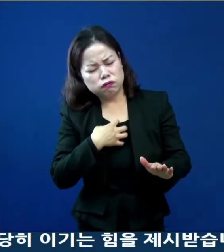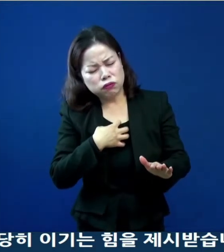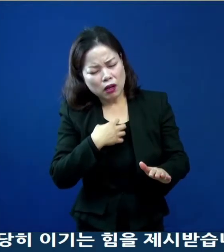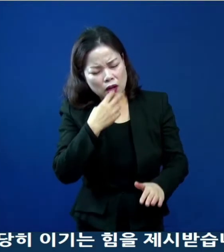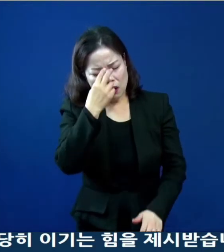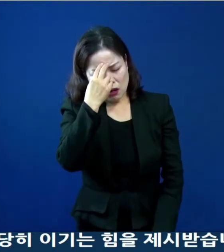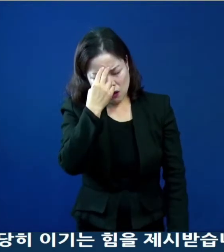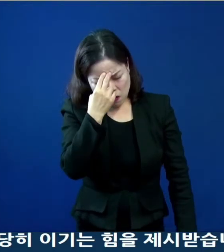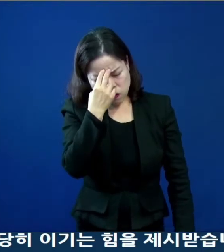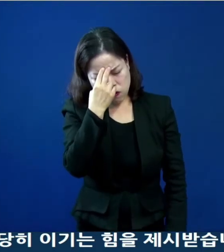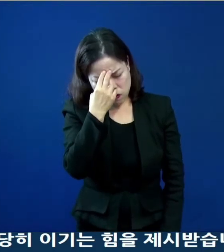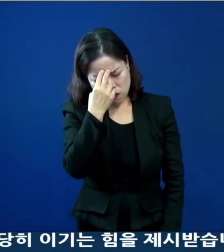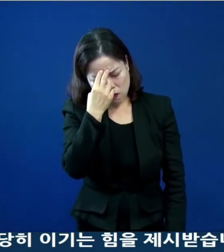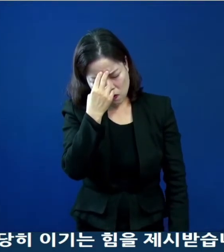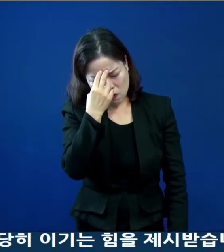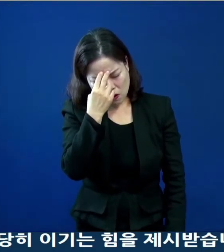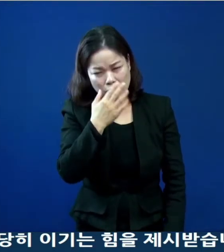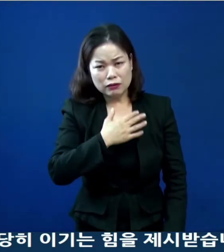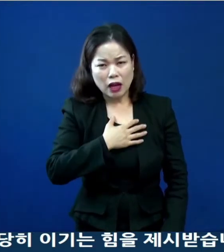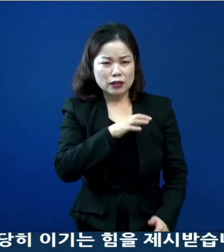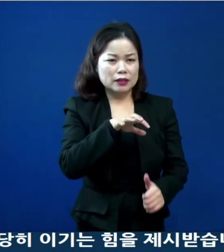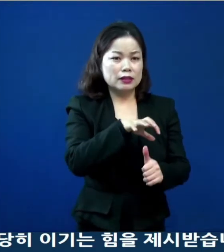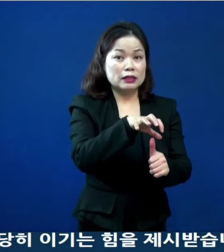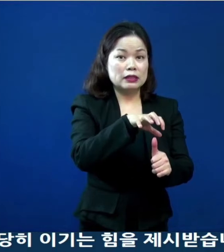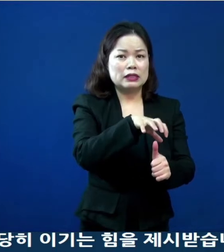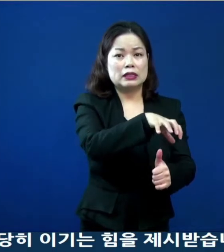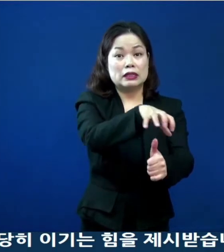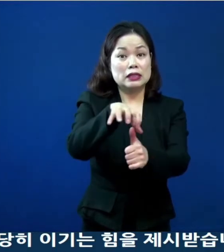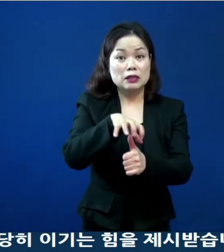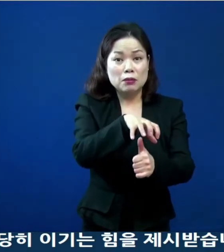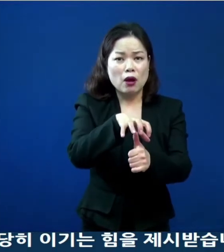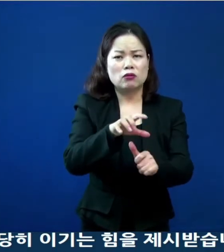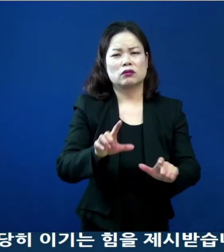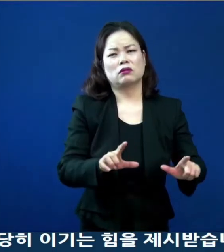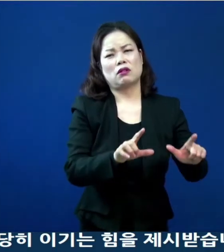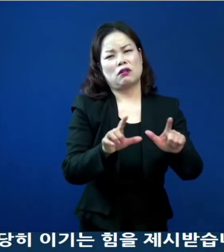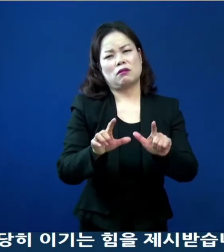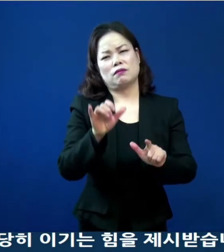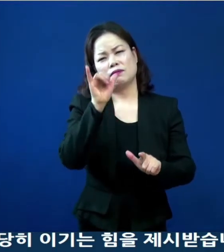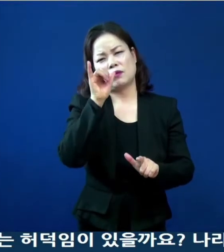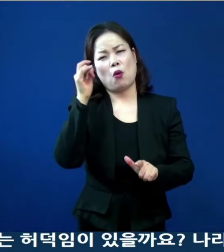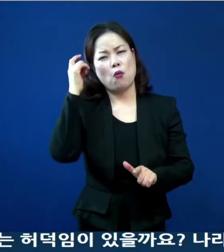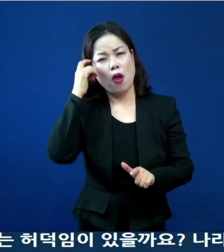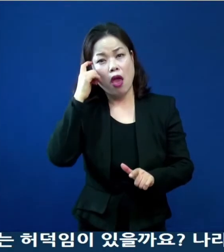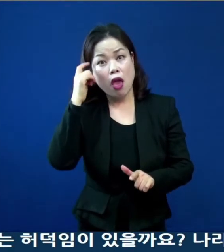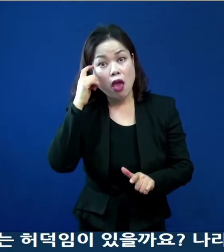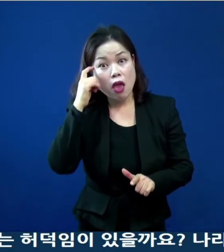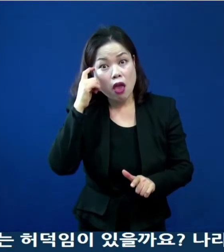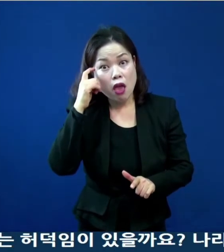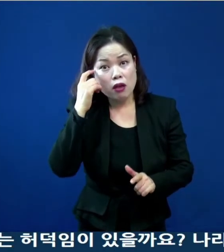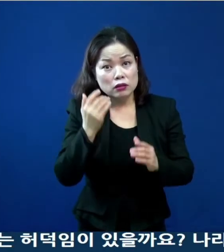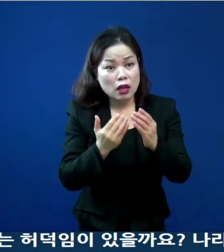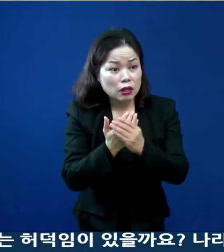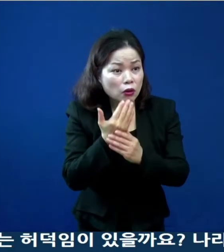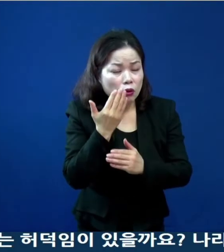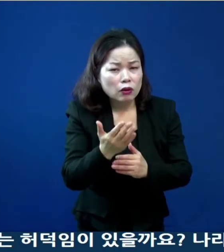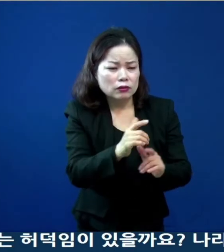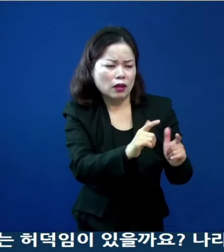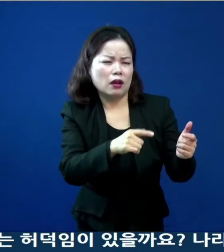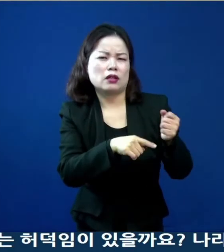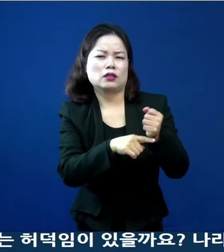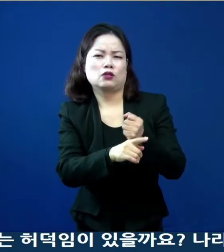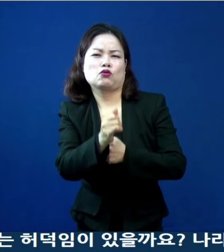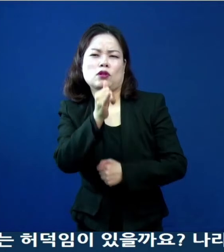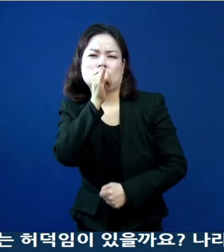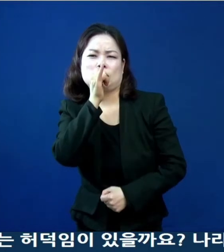걱정에 빠져서 그 걱정이 나를 지배하며 살 때가 왕왕 있습니다. 왜 이런 모습이 생길까요? 다양한 이유가 있겠습니다.